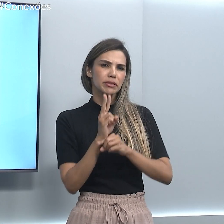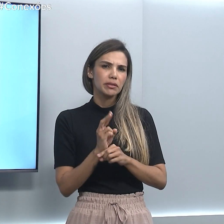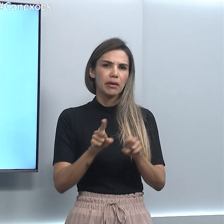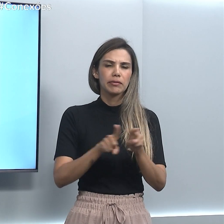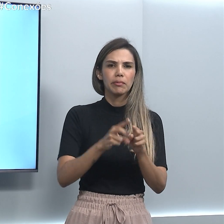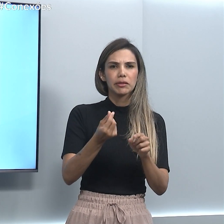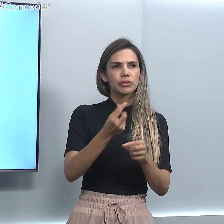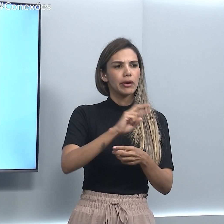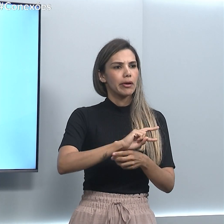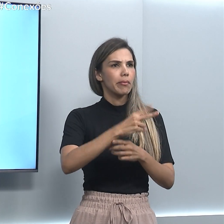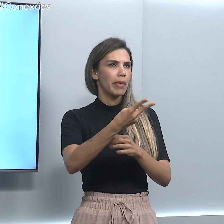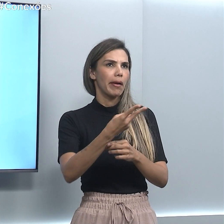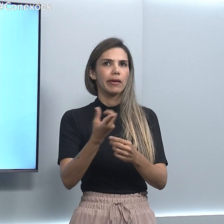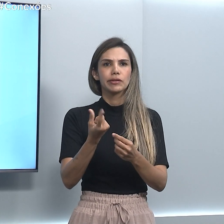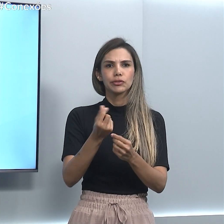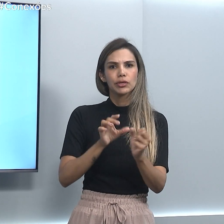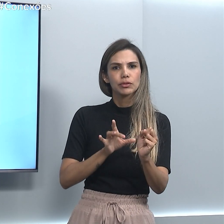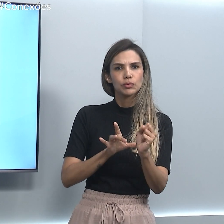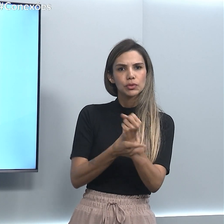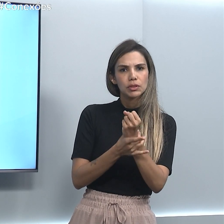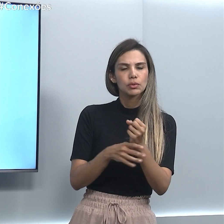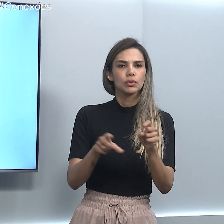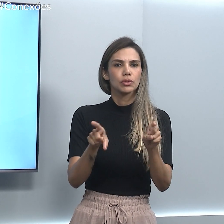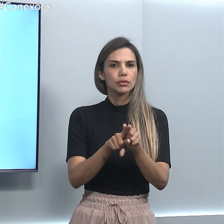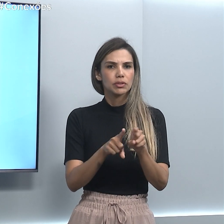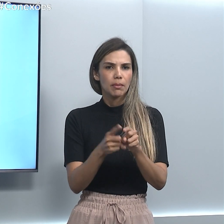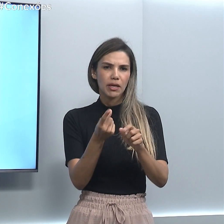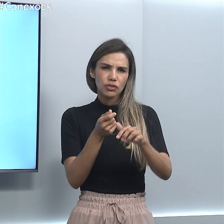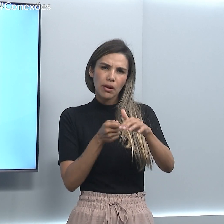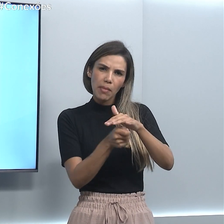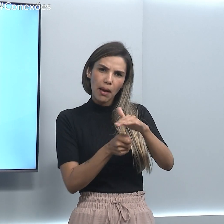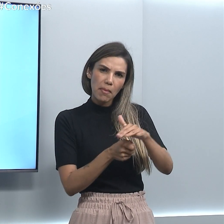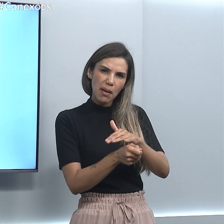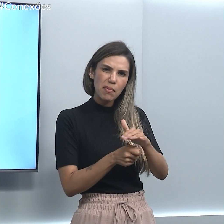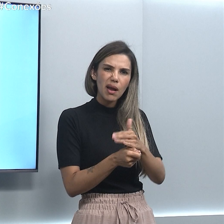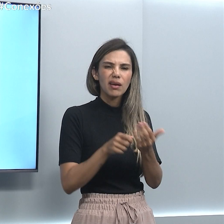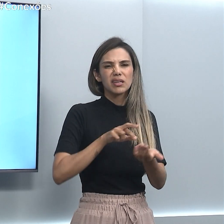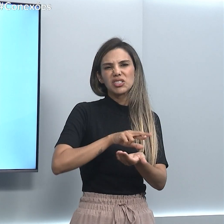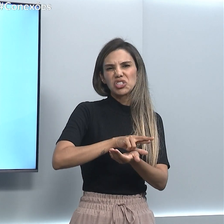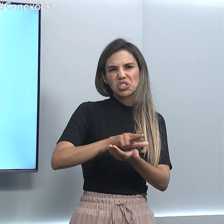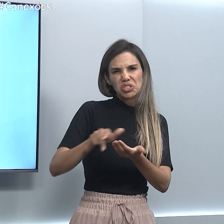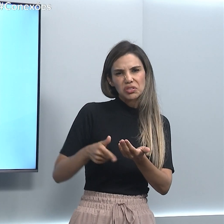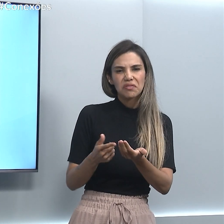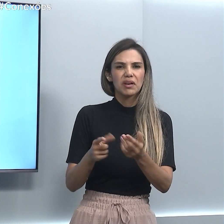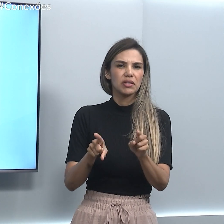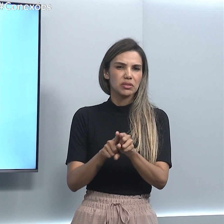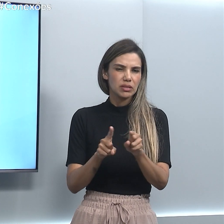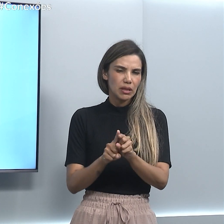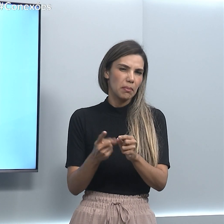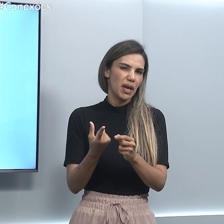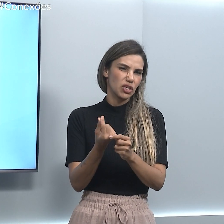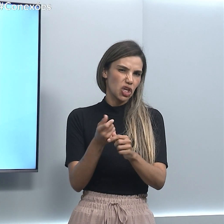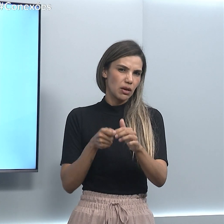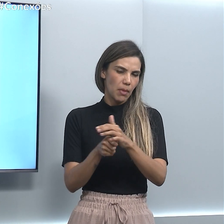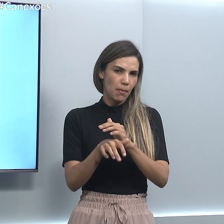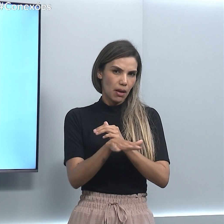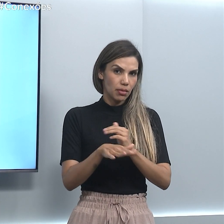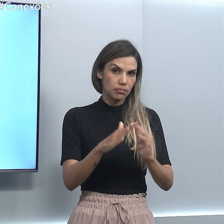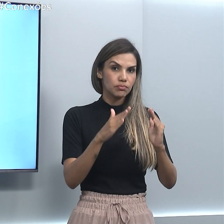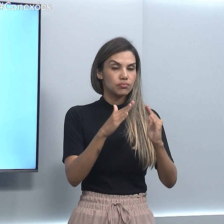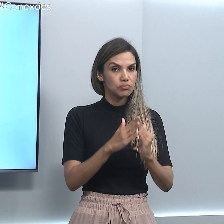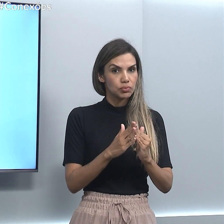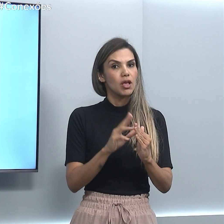câmbio, seguros, investimentos ou até títulos e valores imobiliários. Ele